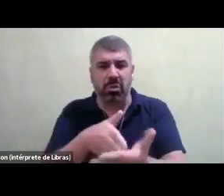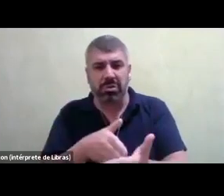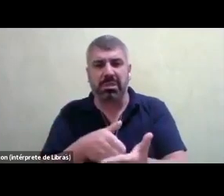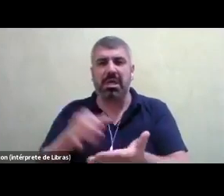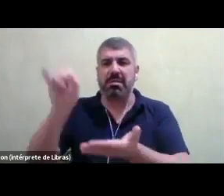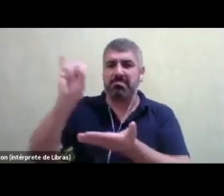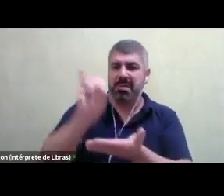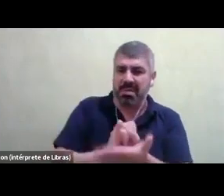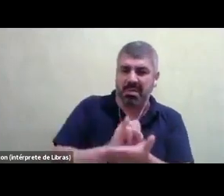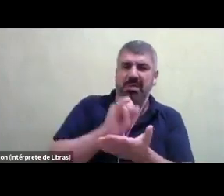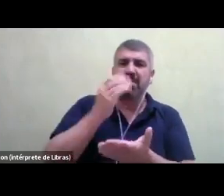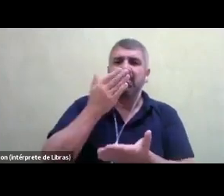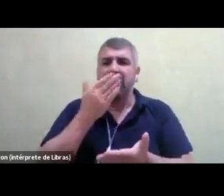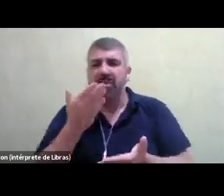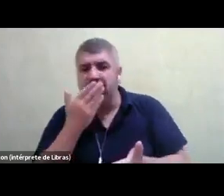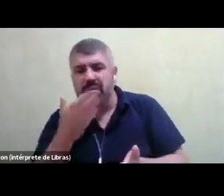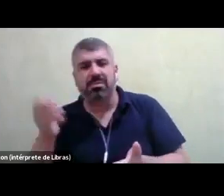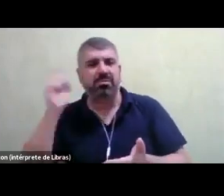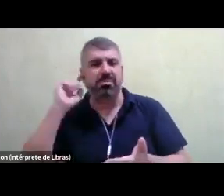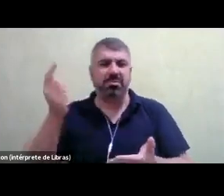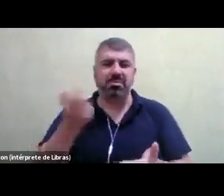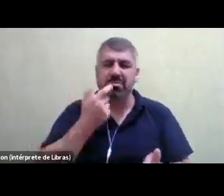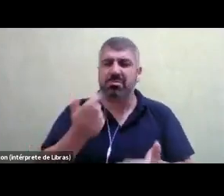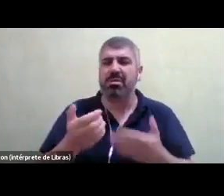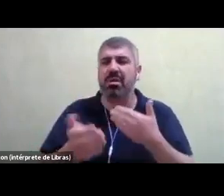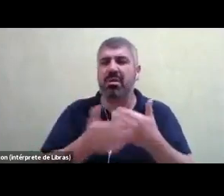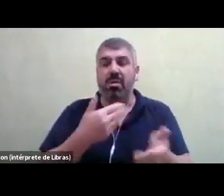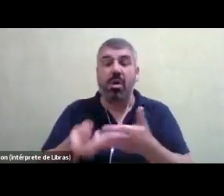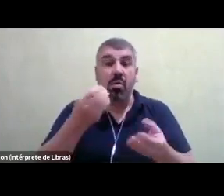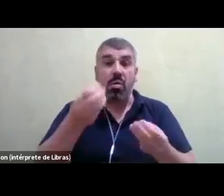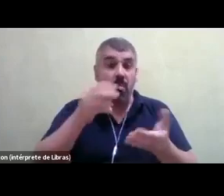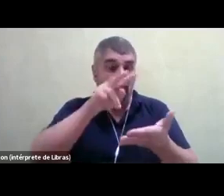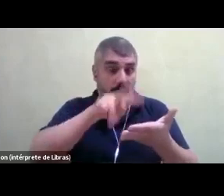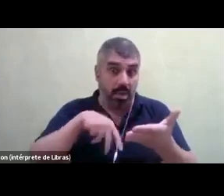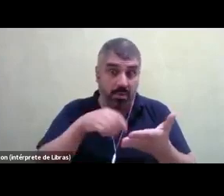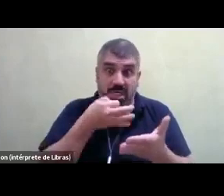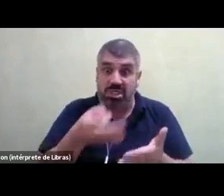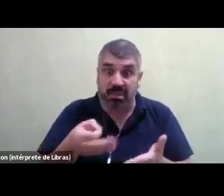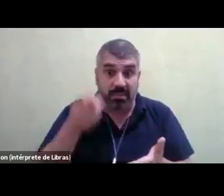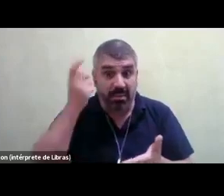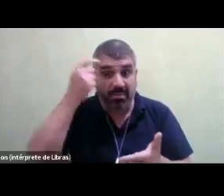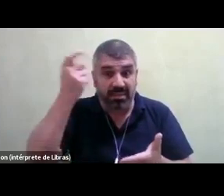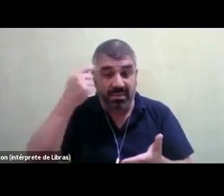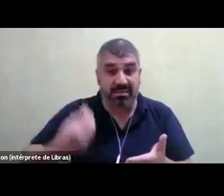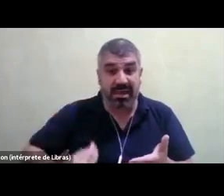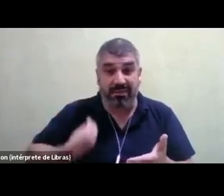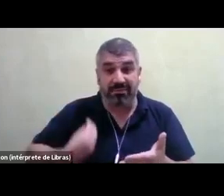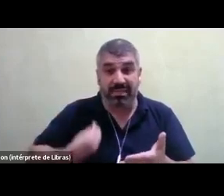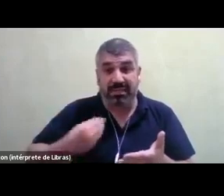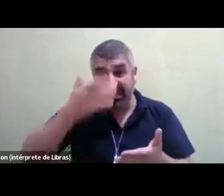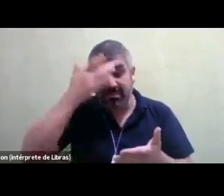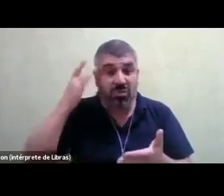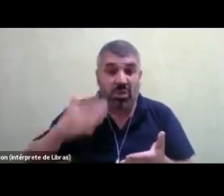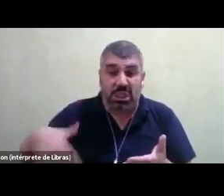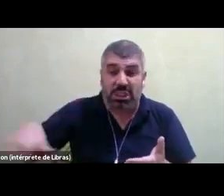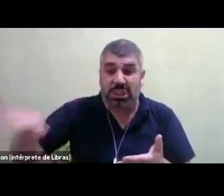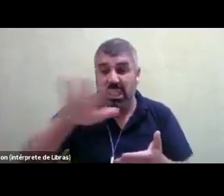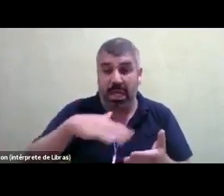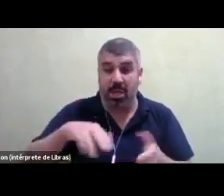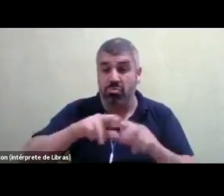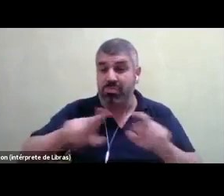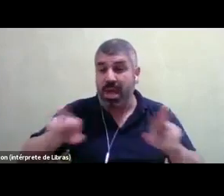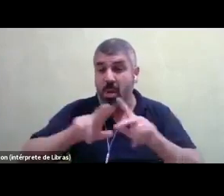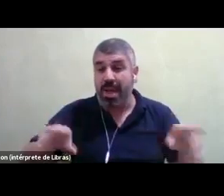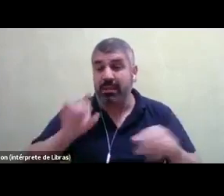imigrantes, indígenas, surdos, como é que lemos criticamente e pensamos nas condições de vida das pessoas em geral, e não apenas